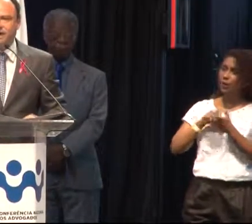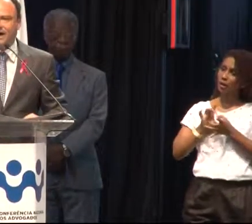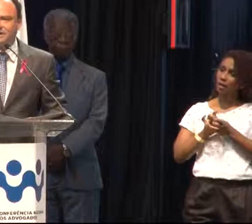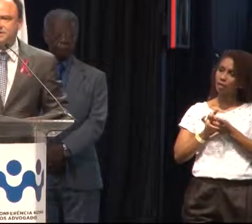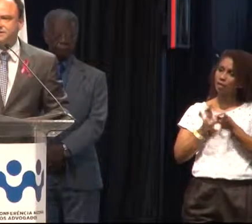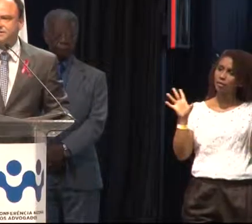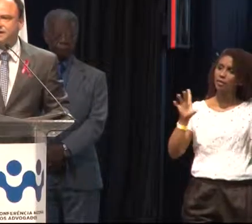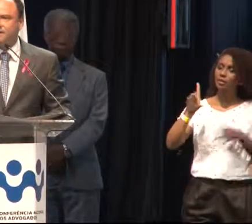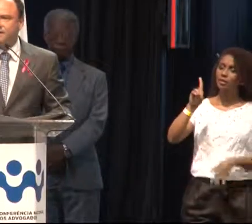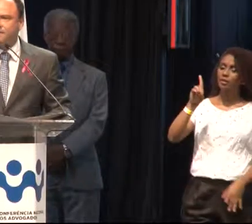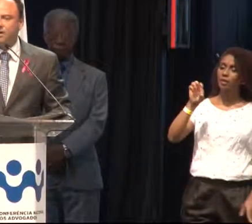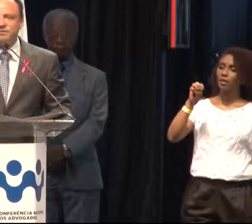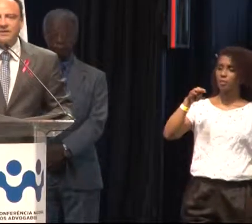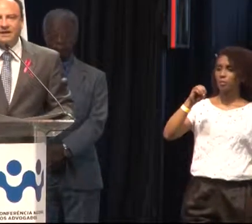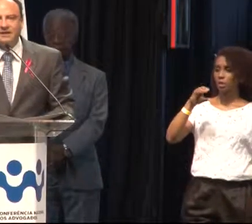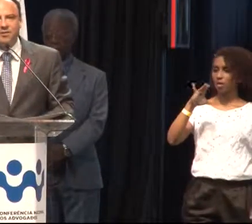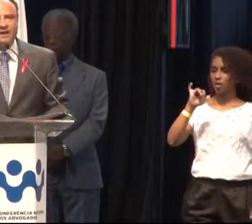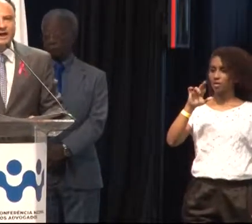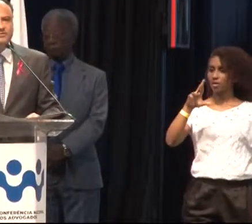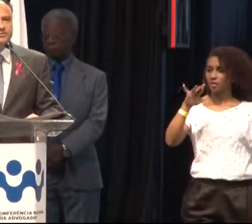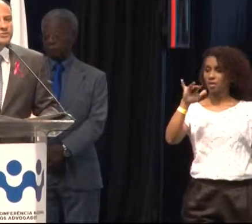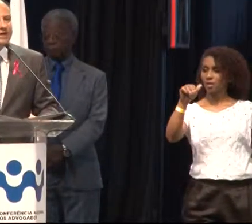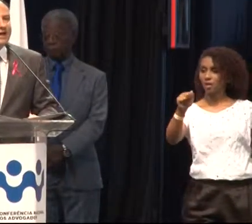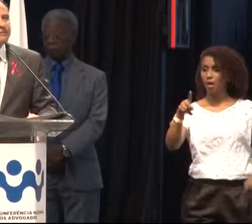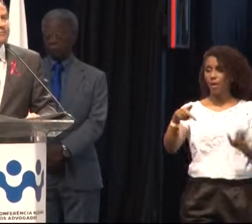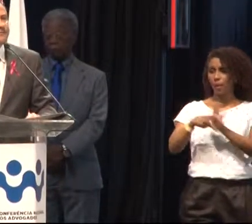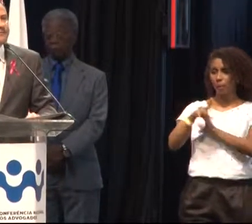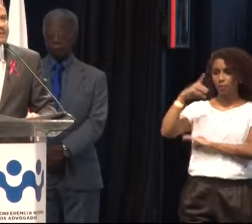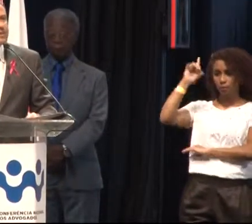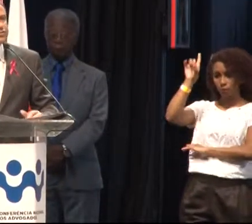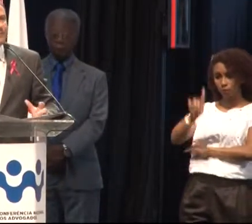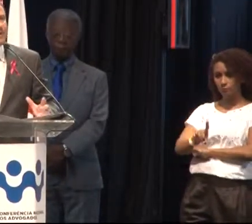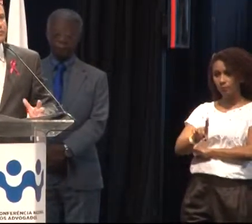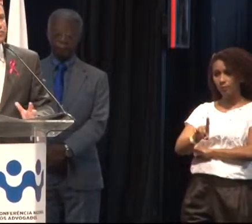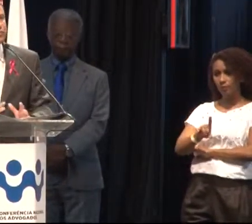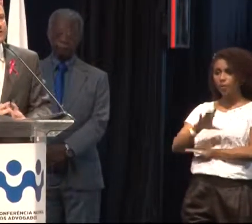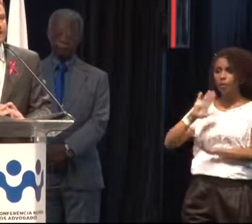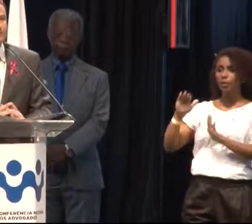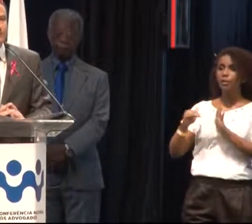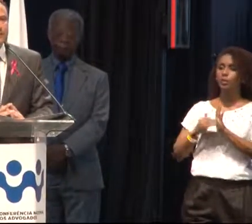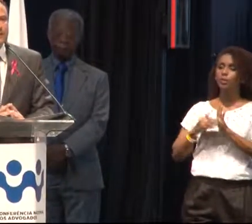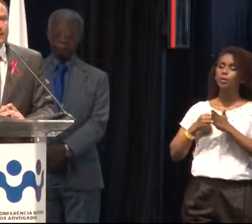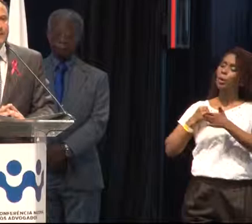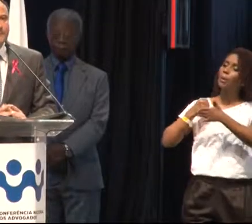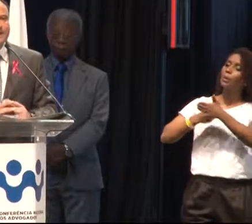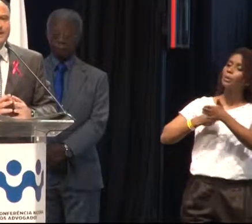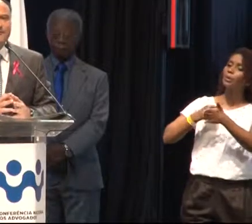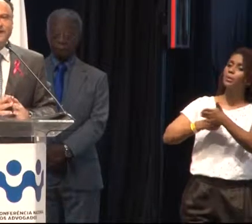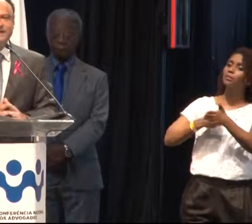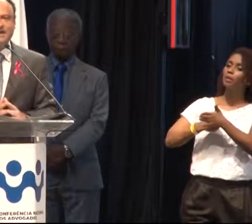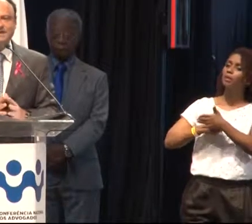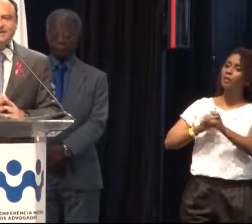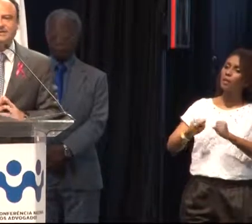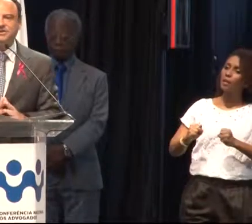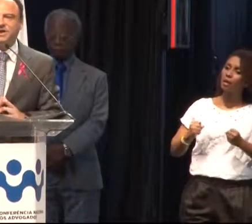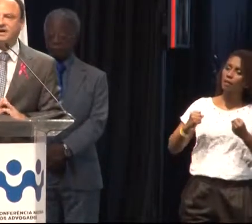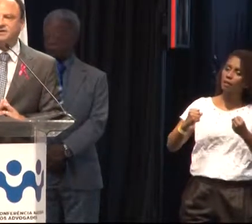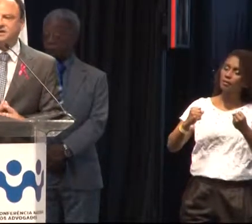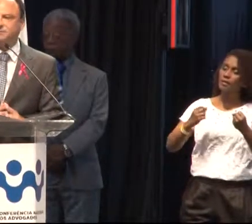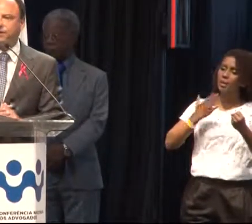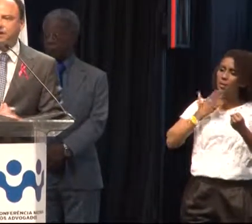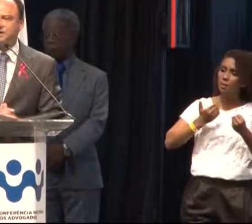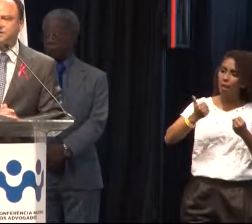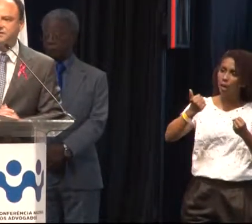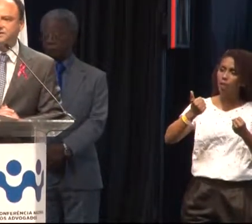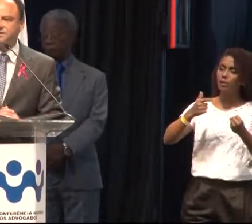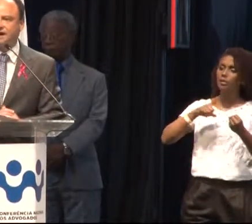liberdades democráticas, pelo Estado Democrático de Direito, sobretudo lutando pela defesa intransigente